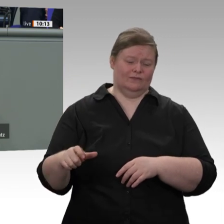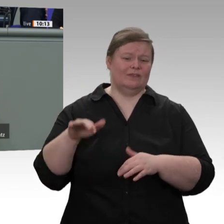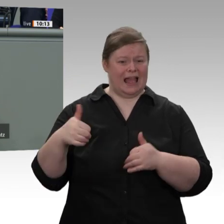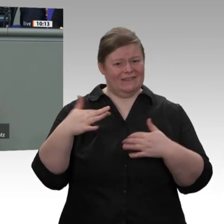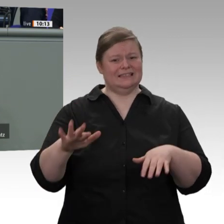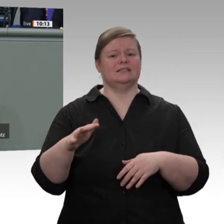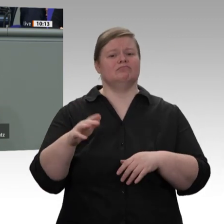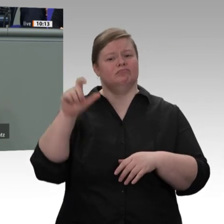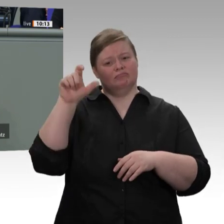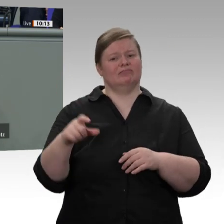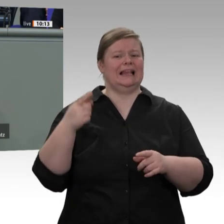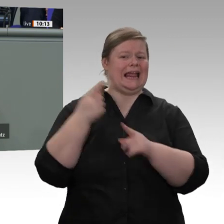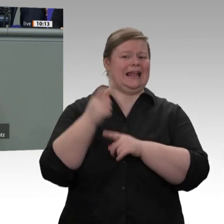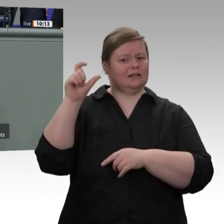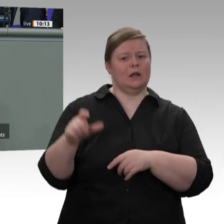aus der AfD kamen?